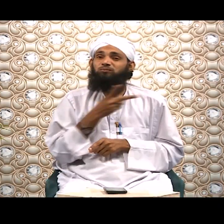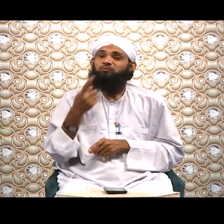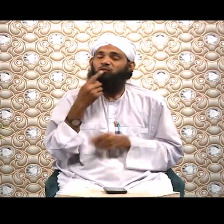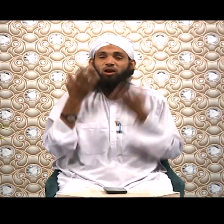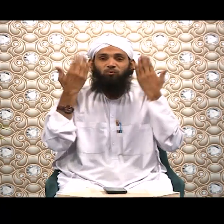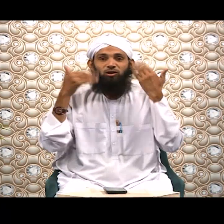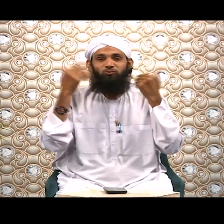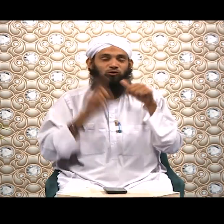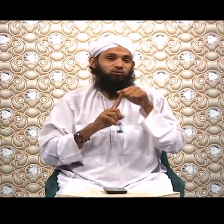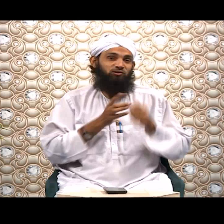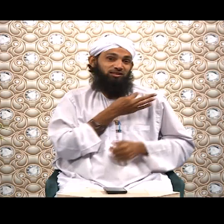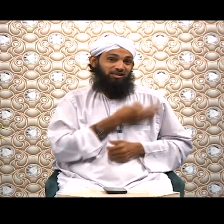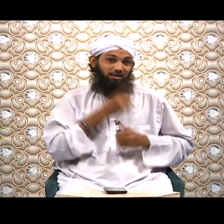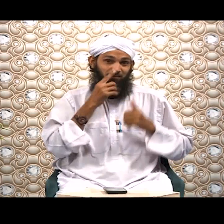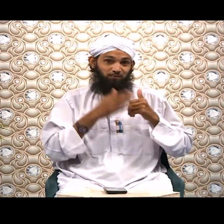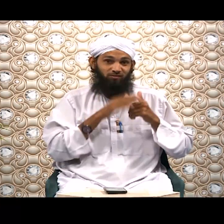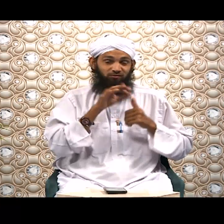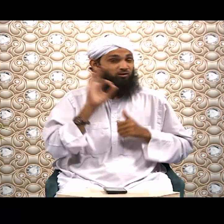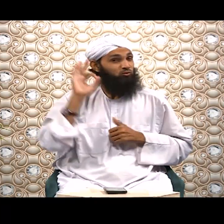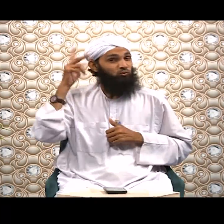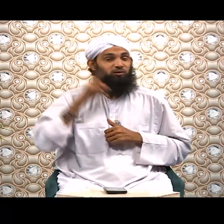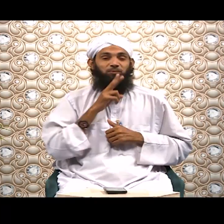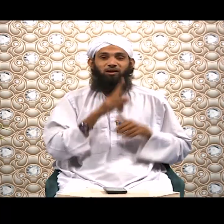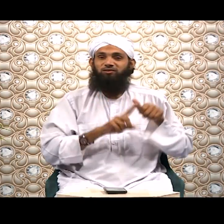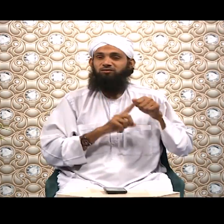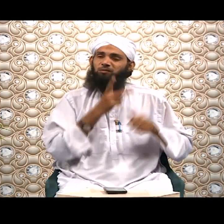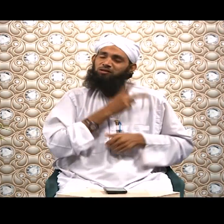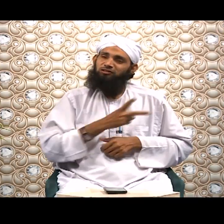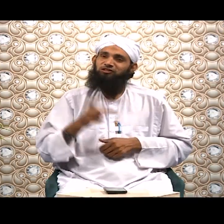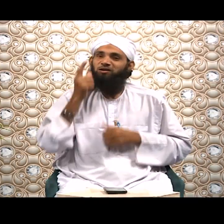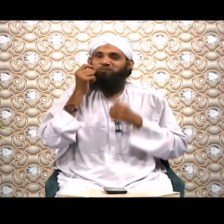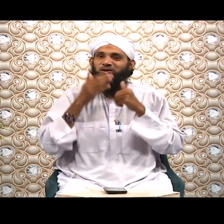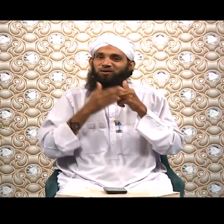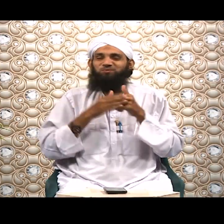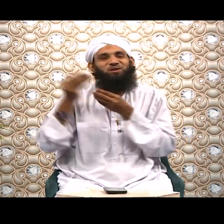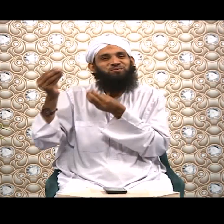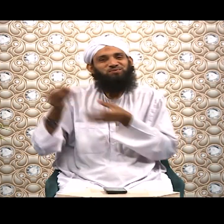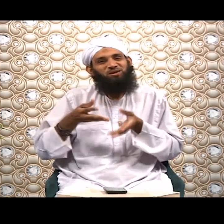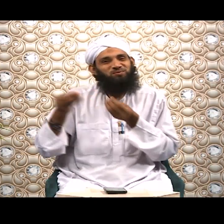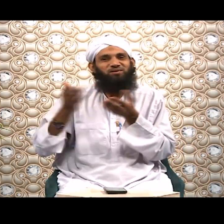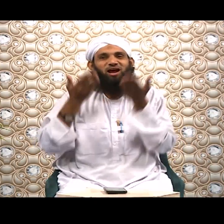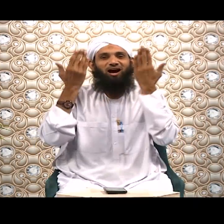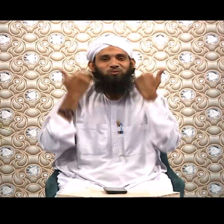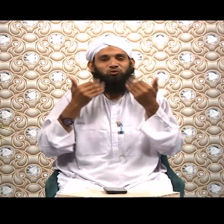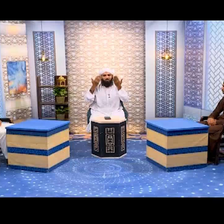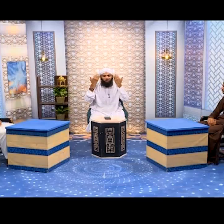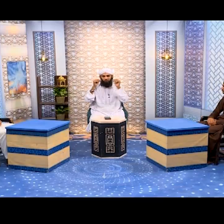نیک سیرت اور مثالی بیوی کی ایک خوبی یہ ہے کہ وہ ہمیشہ اپنے شوہر کی نعمتوں کی شکر گزار رہتی ہے اور کبھی اس